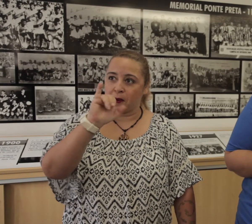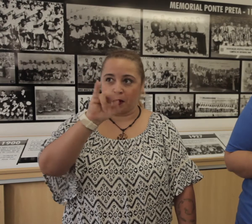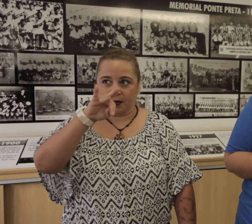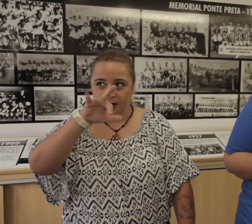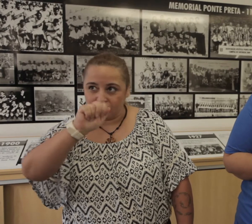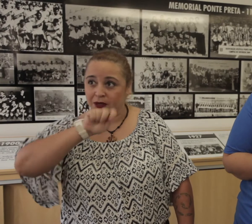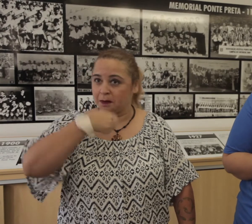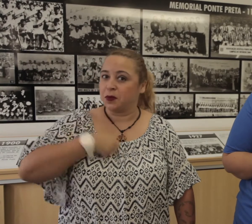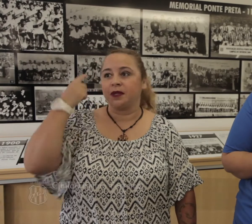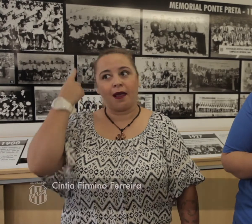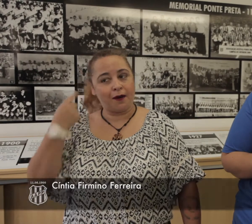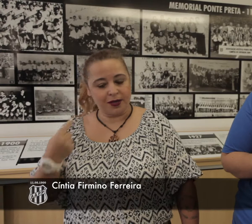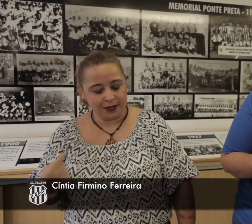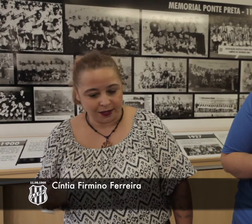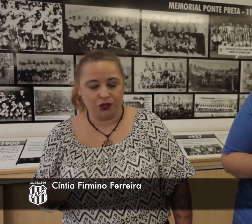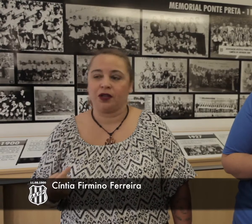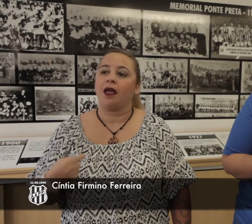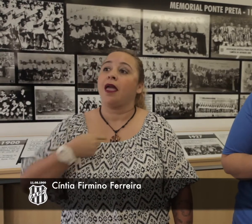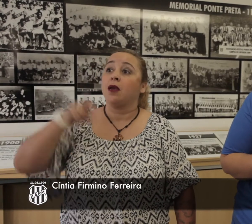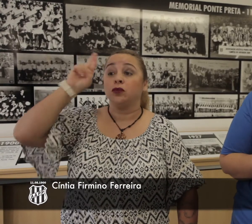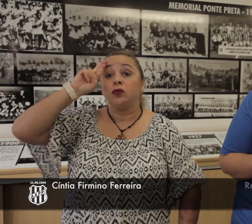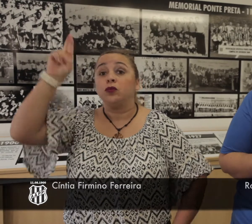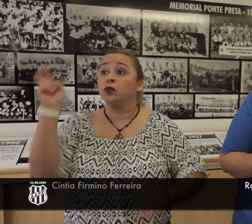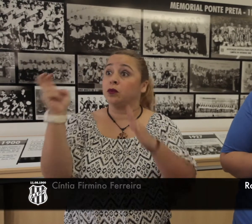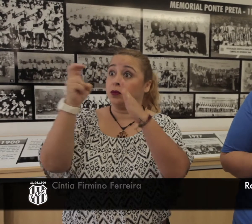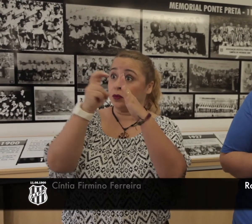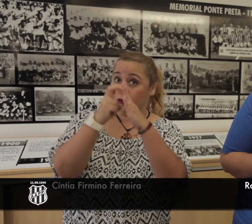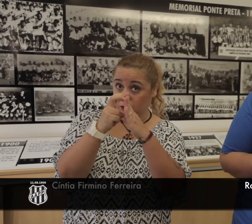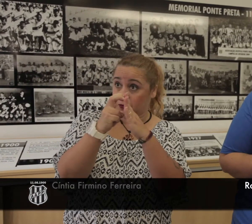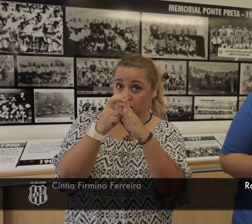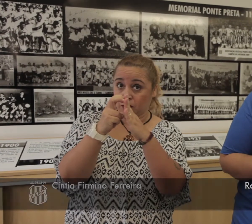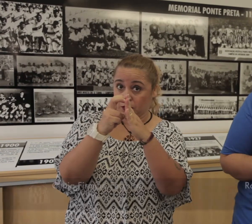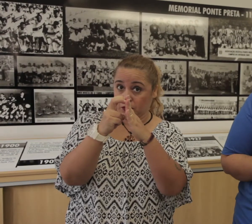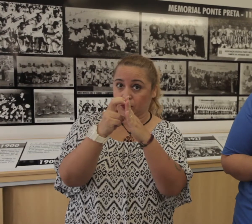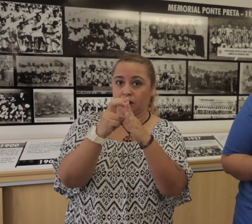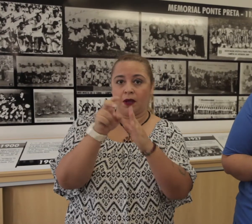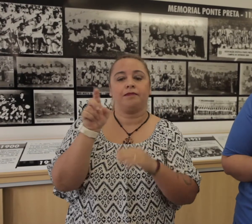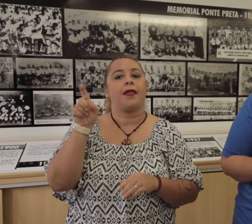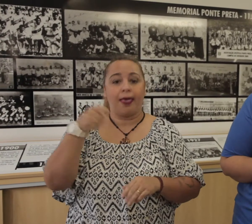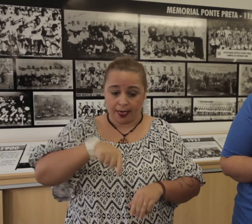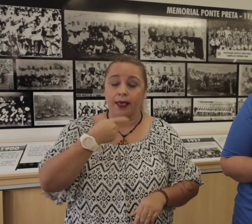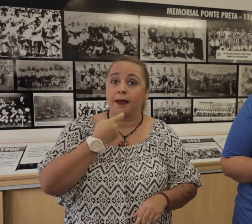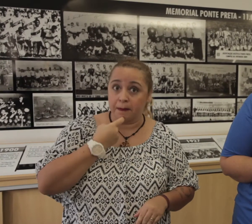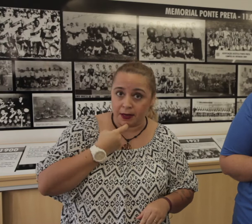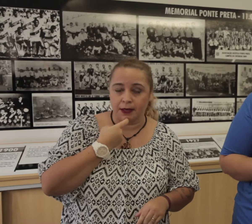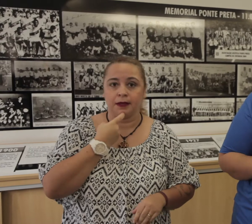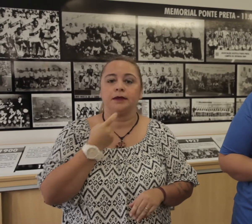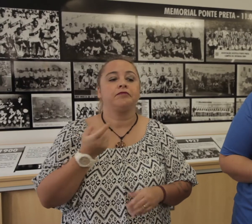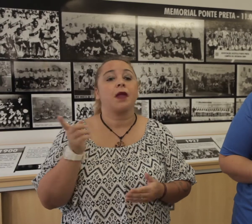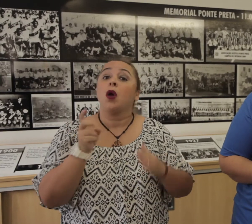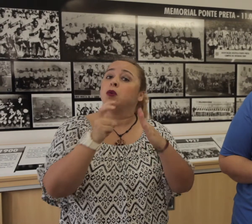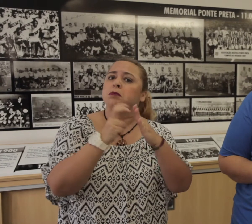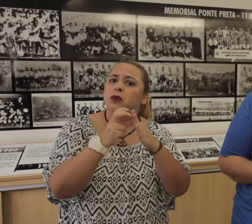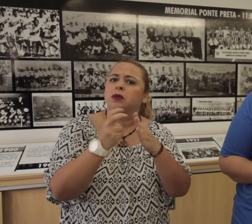Ok, então meu nome é Cíntia, meu sinal é esse. Eu sou dona do Espaço Cultura Suda, que